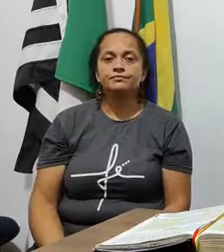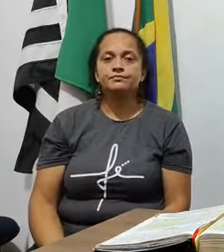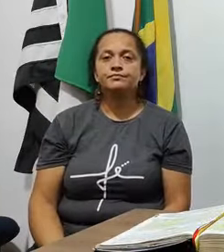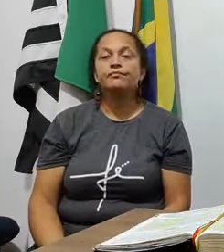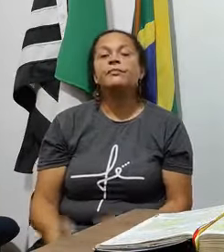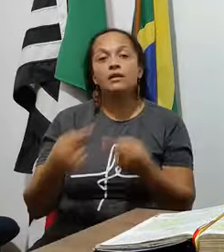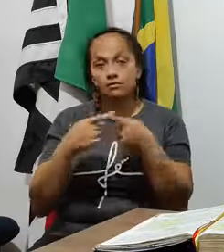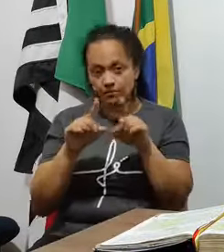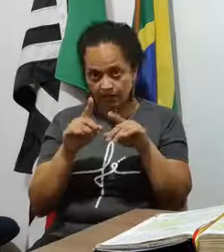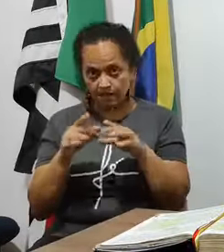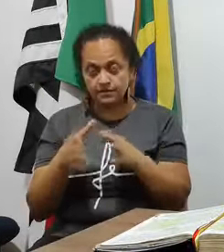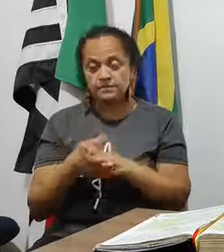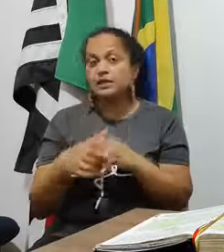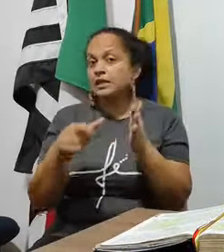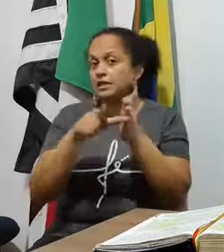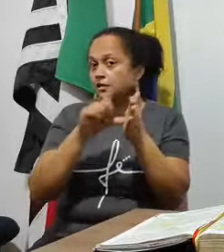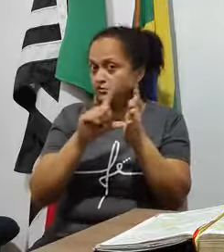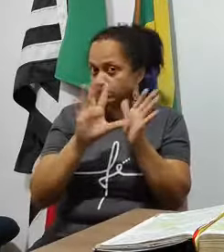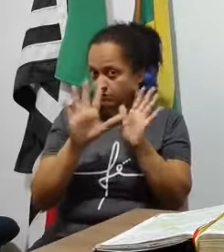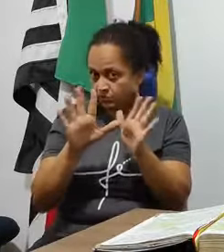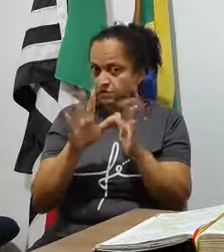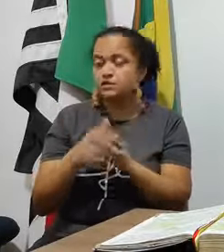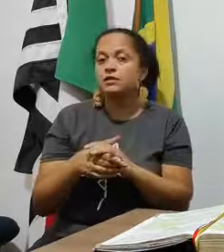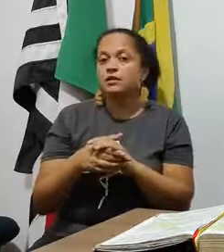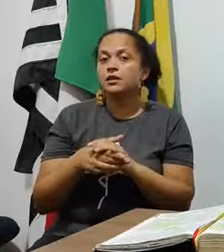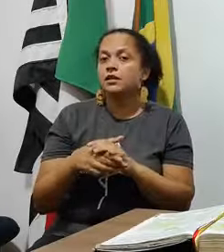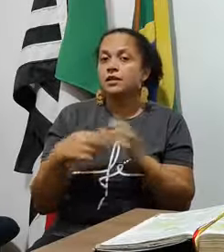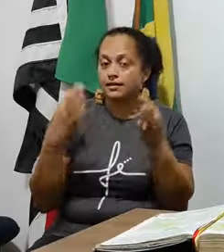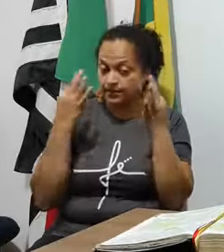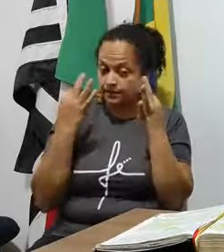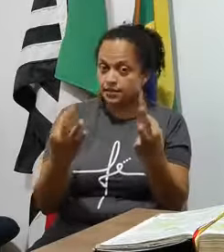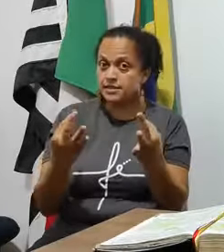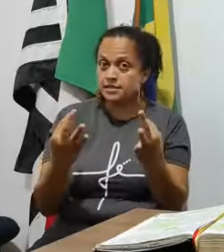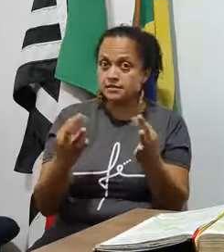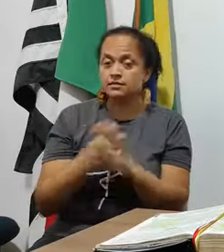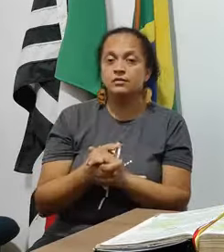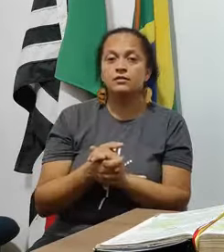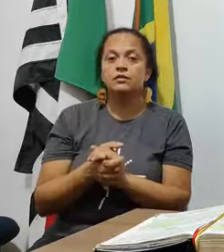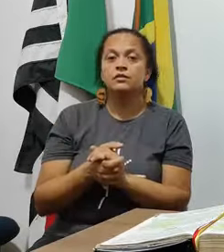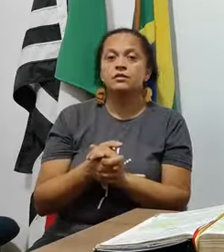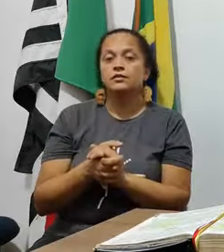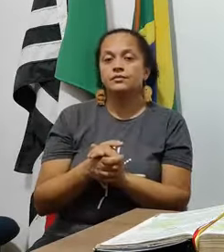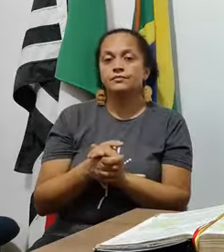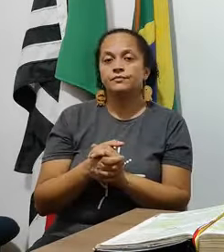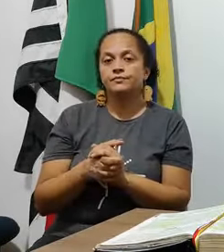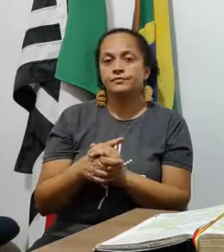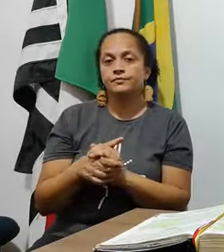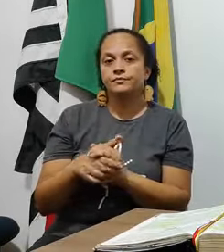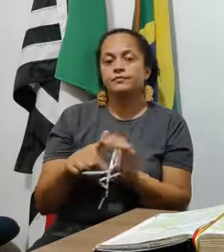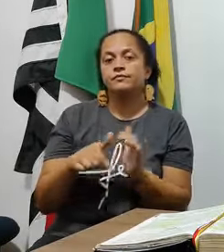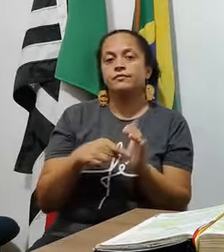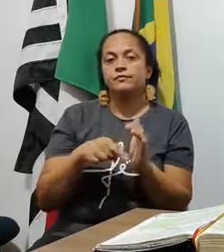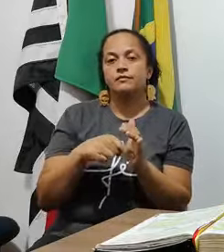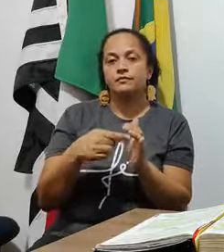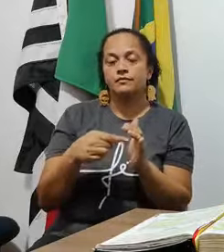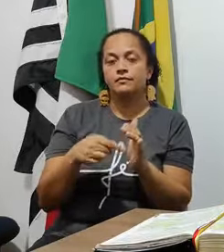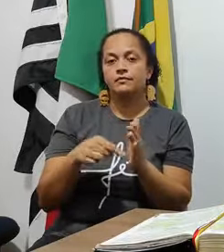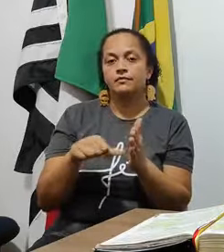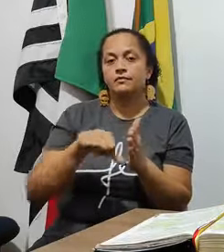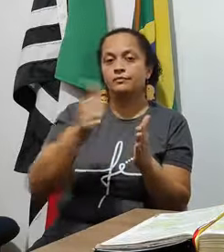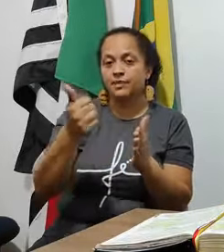porém, eu queria chamar a sua atenção com base em 1 Tessalonicenses, capítulo 5,